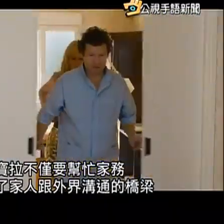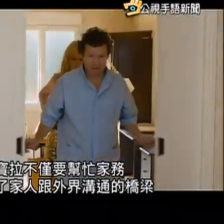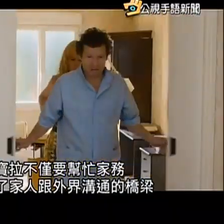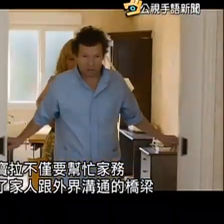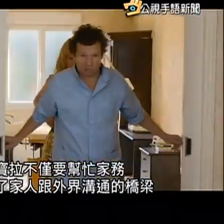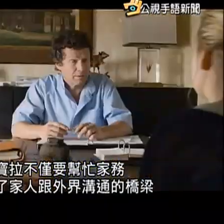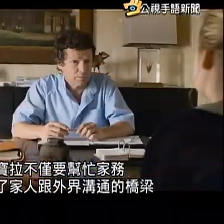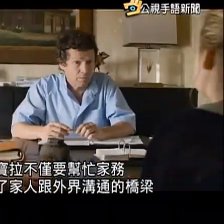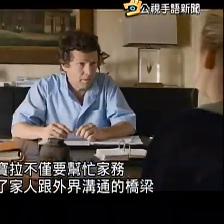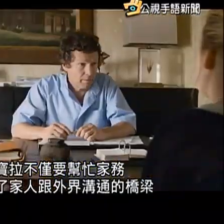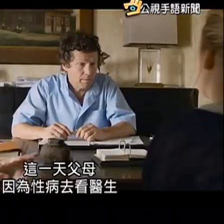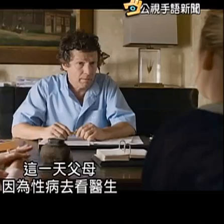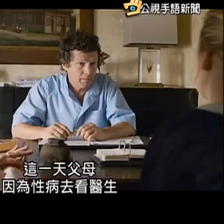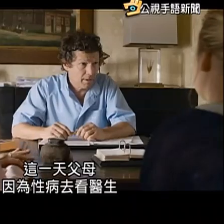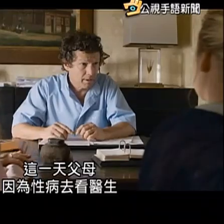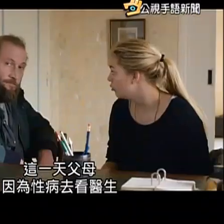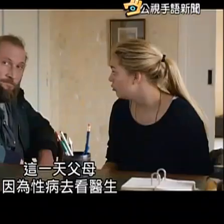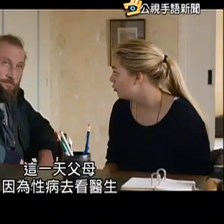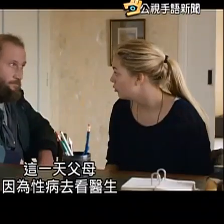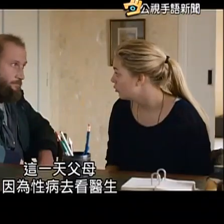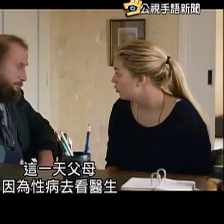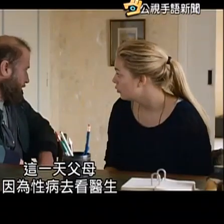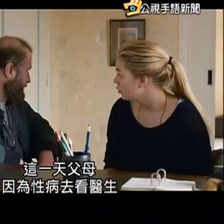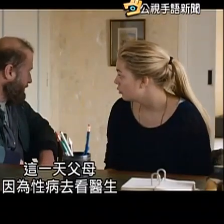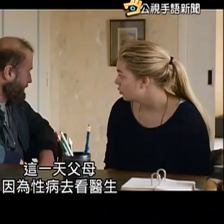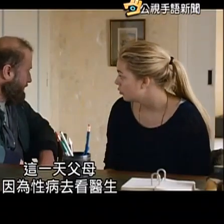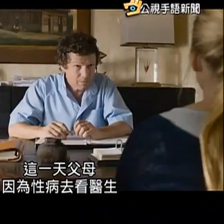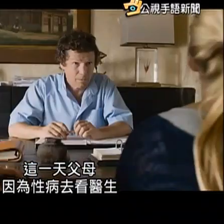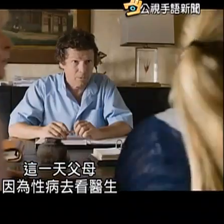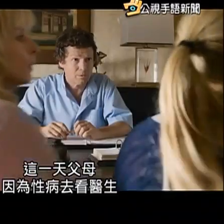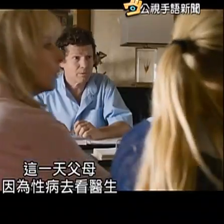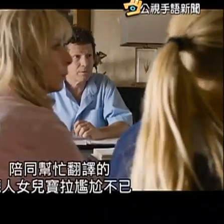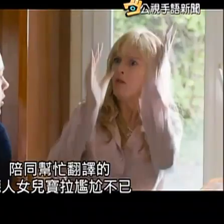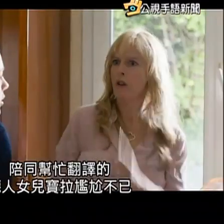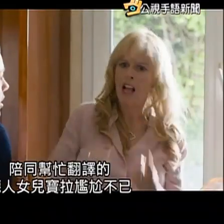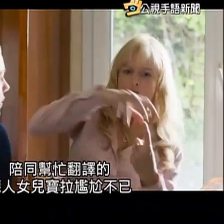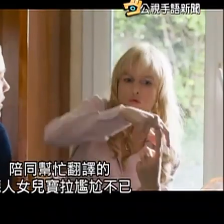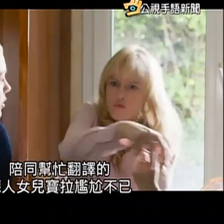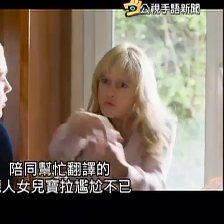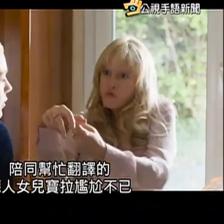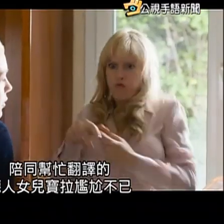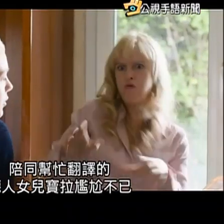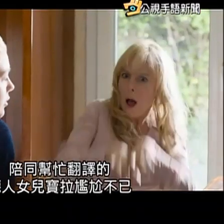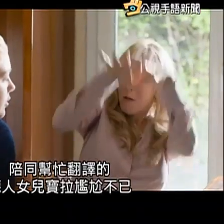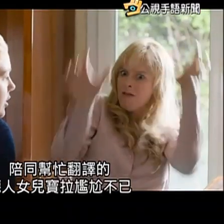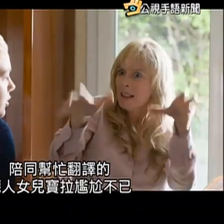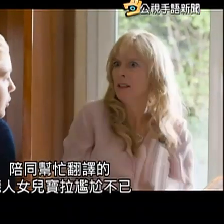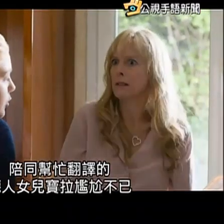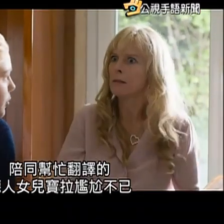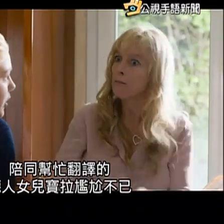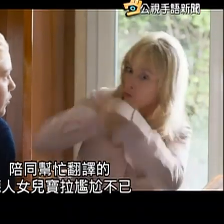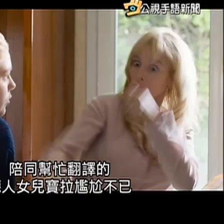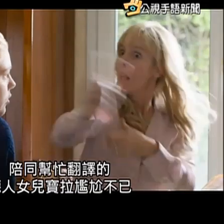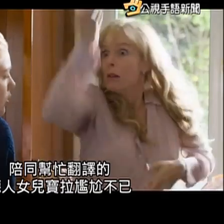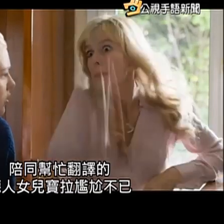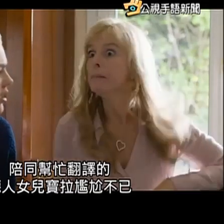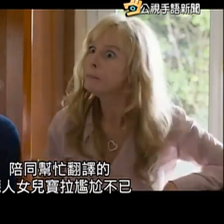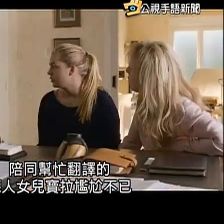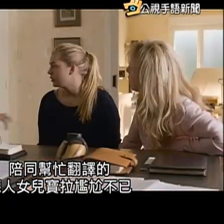桥梁。这一天，父母因为性病去看医生，陪同帮忙翻译的听了女儿宝拉尴尬不已。